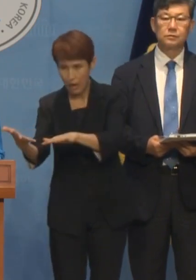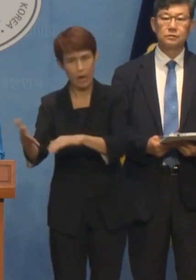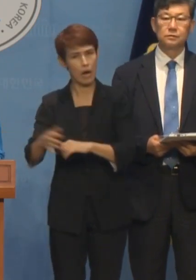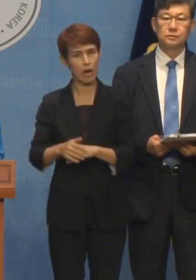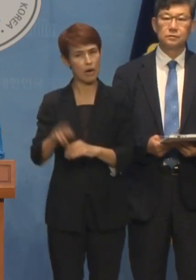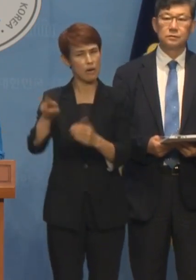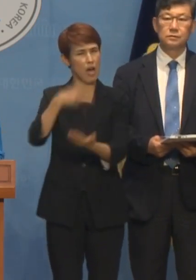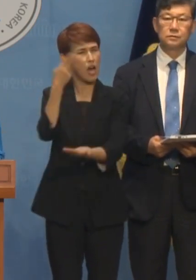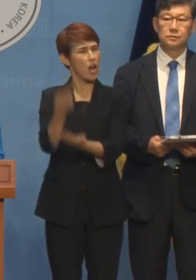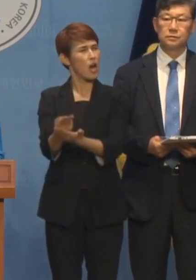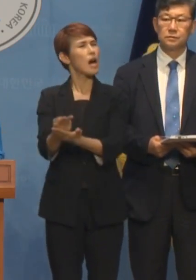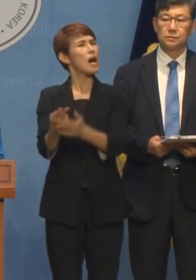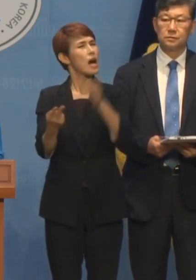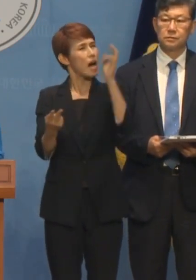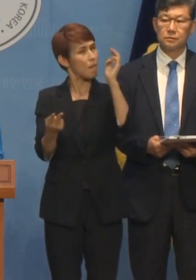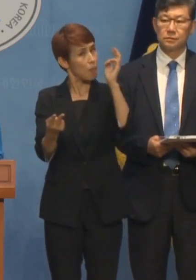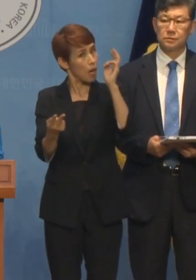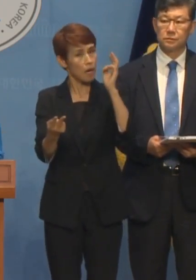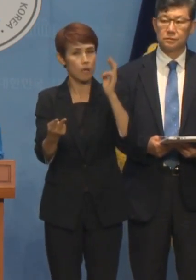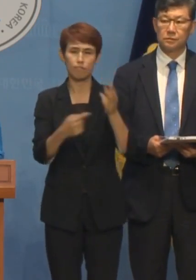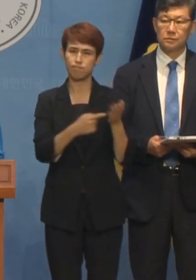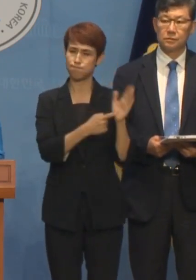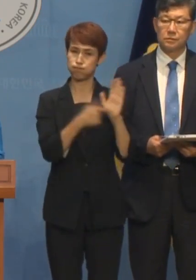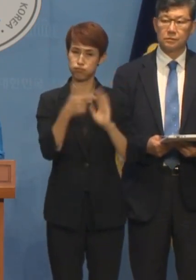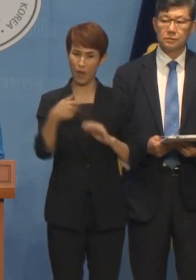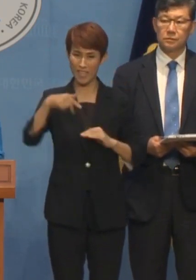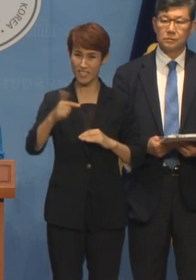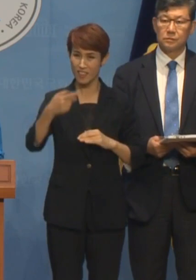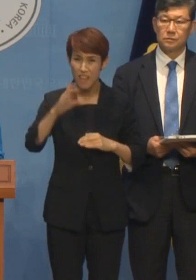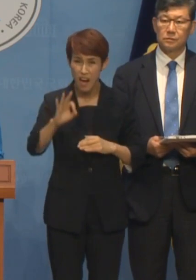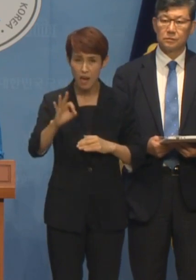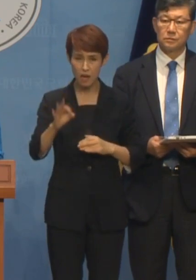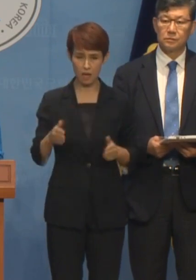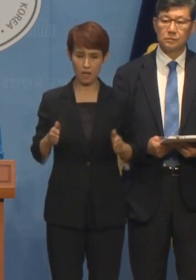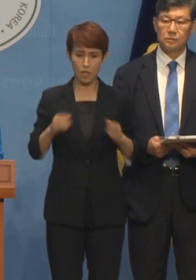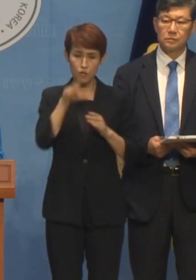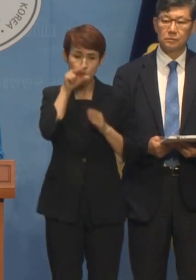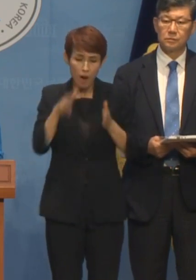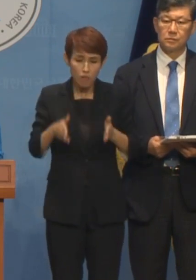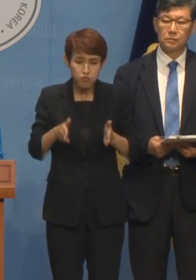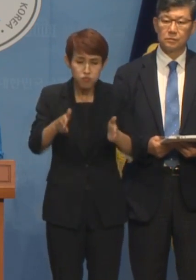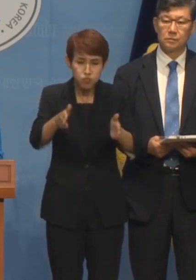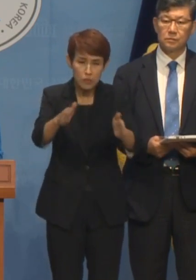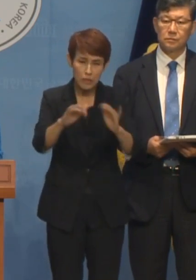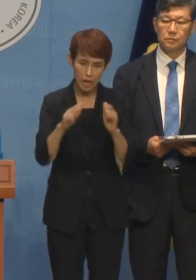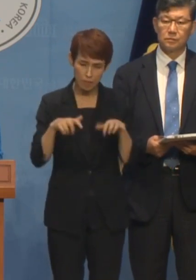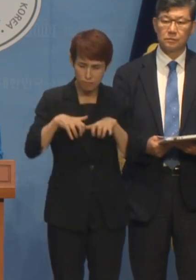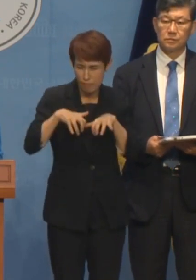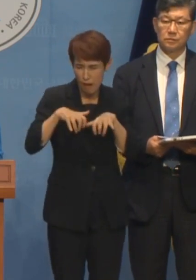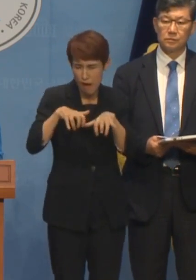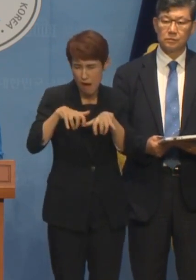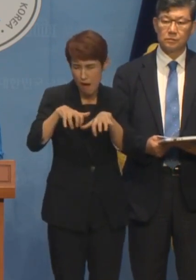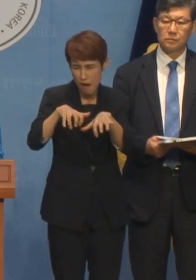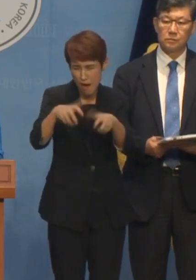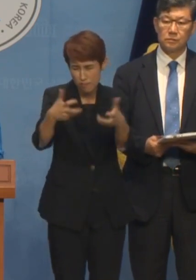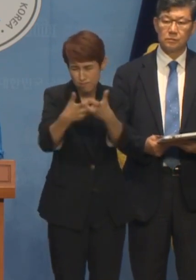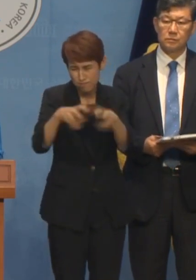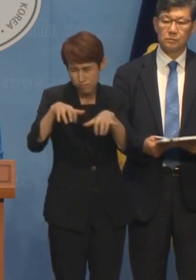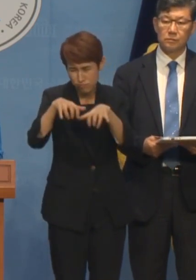게 있었겠지라고 발언합니다. 비좁은 골목에서 대규모 인파가 몰려 참사가 일어난